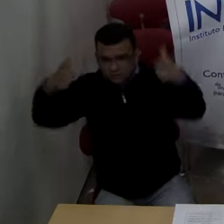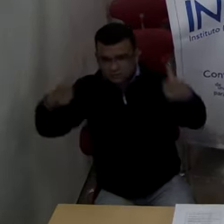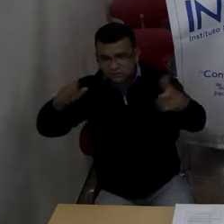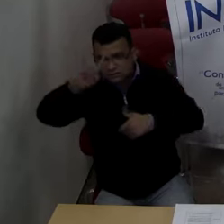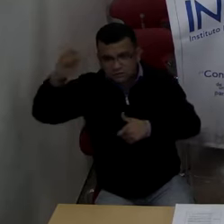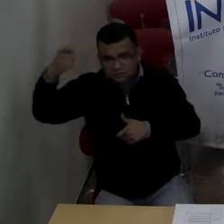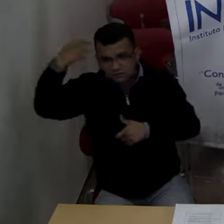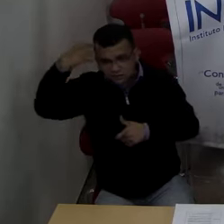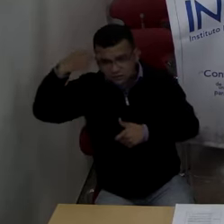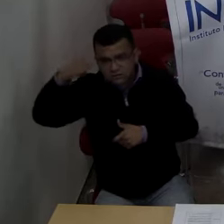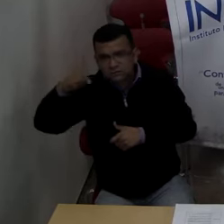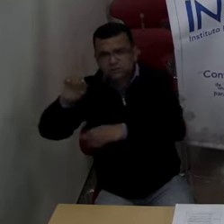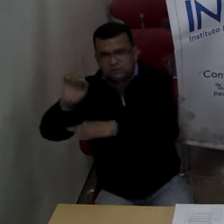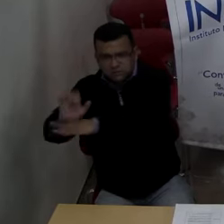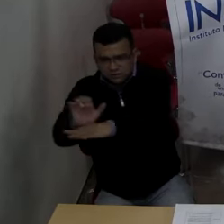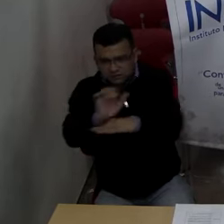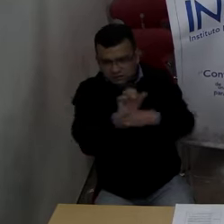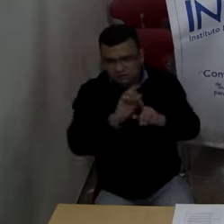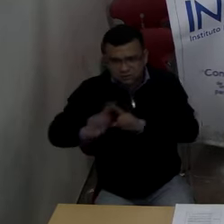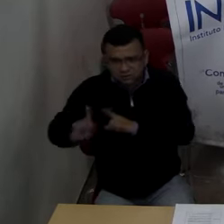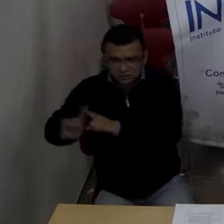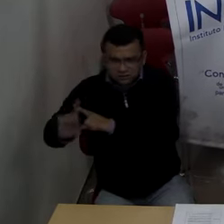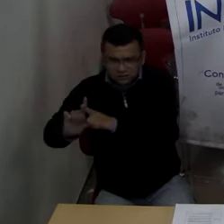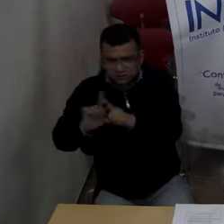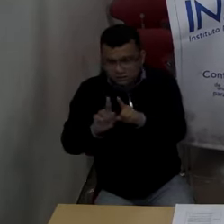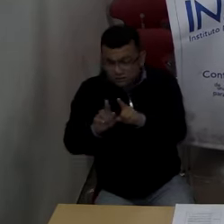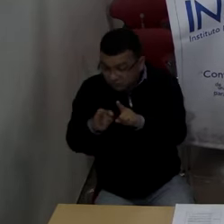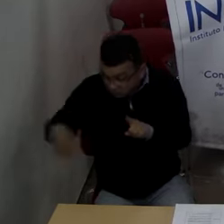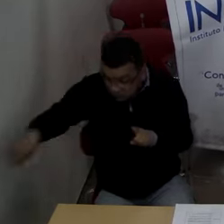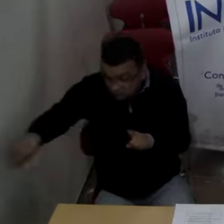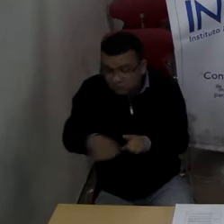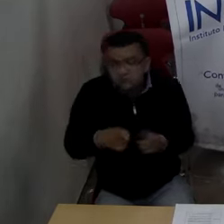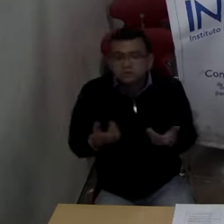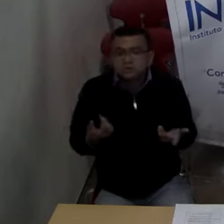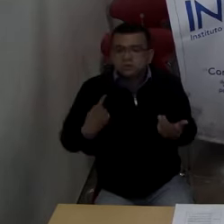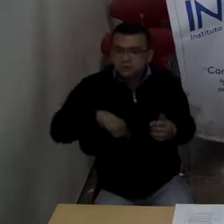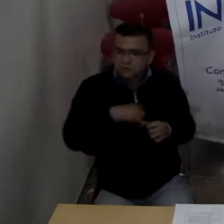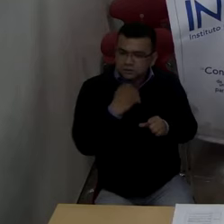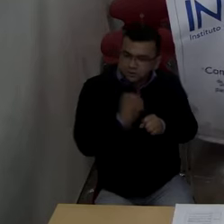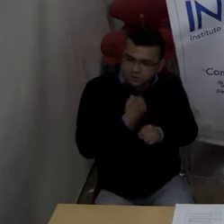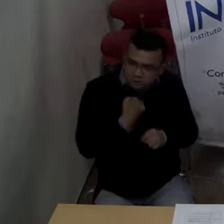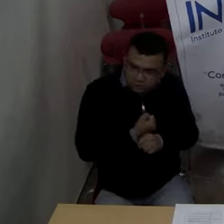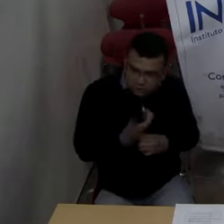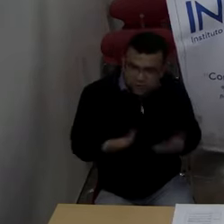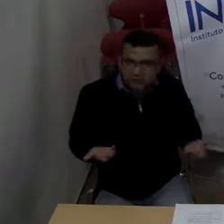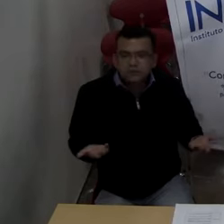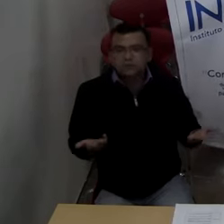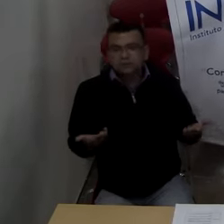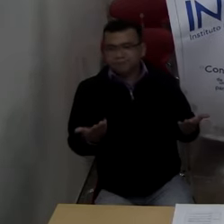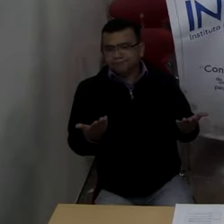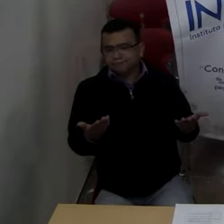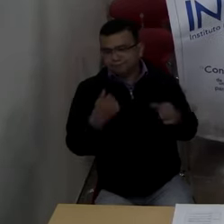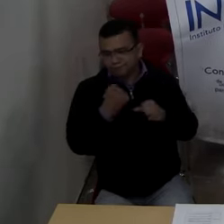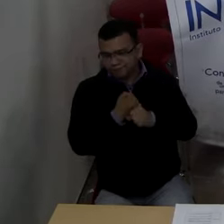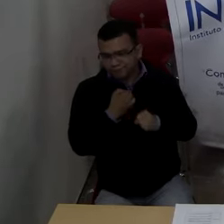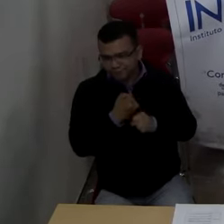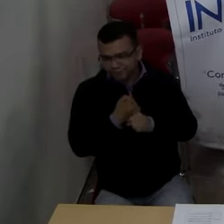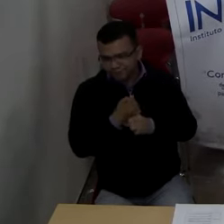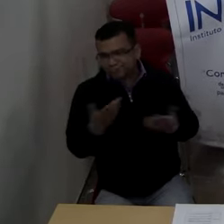funcionarios, como agentes educativos, como padres y madres, como adultos, tenemos